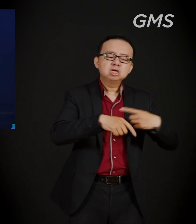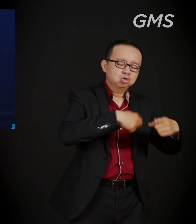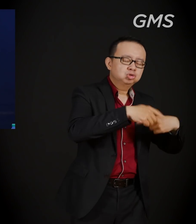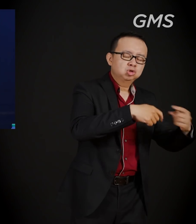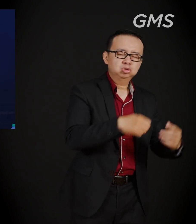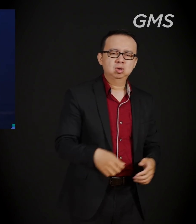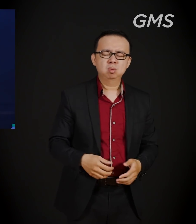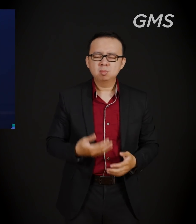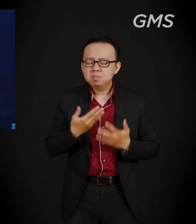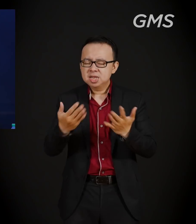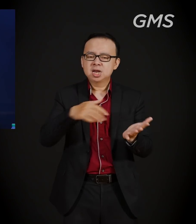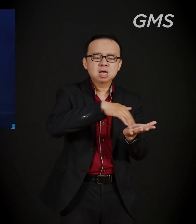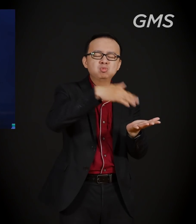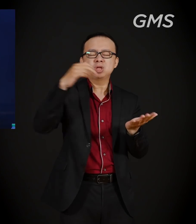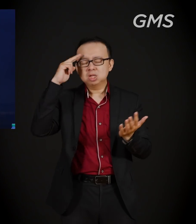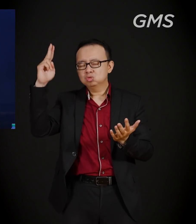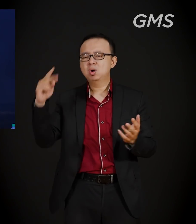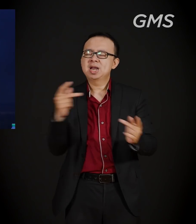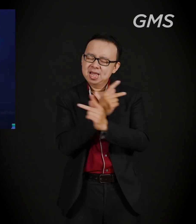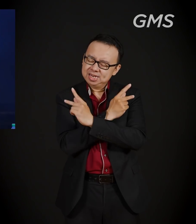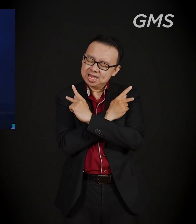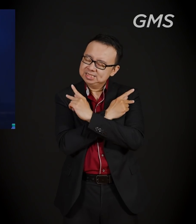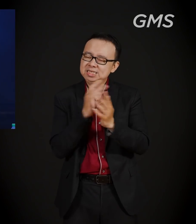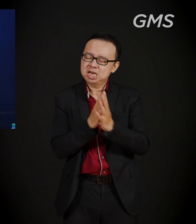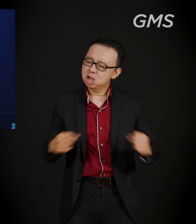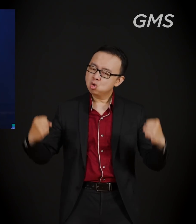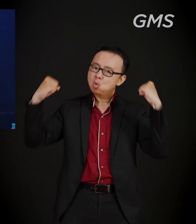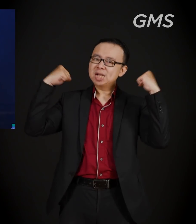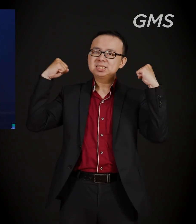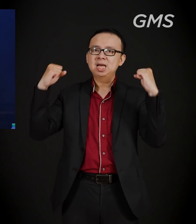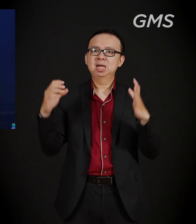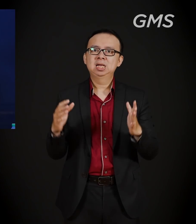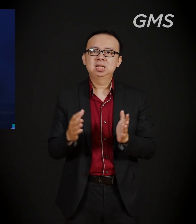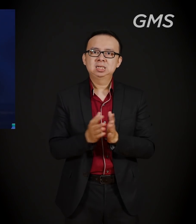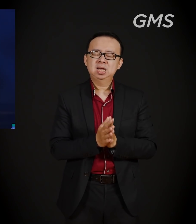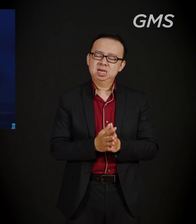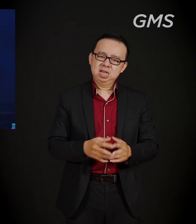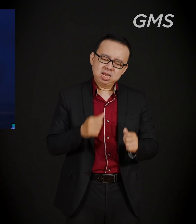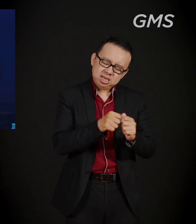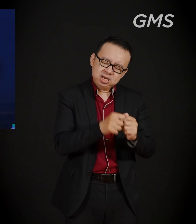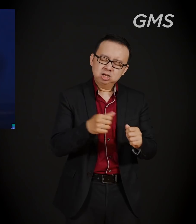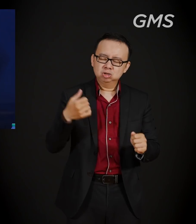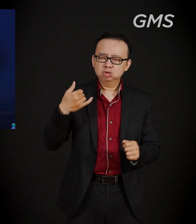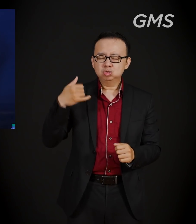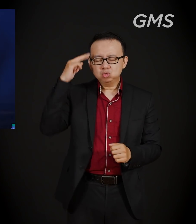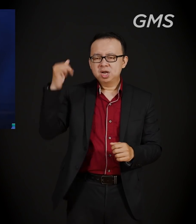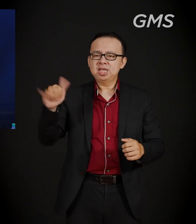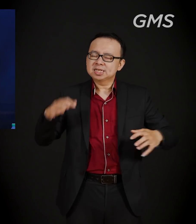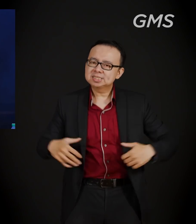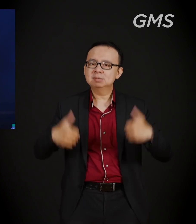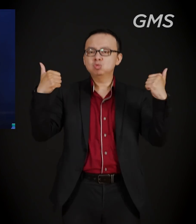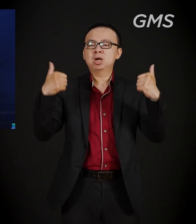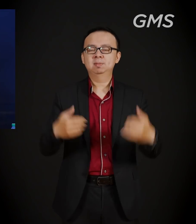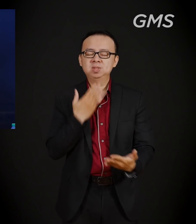Tuhan. Dengan kasih. Dengan kuasa. Dan dengan kehendak Tuhan yang sempurna. Terima kasih